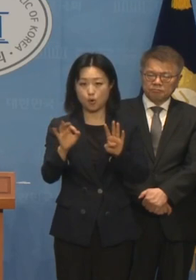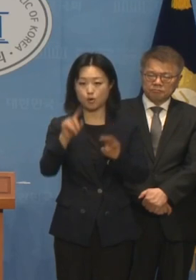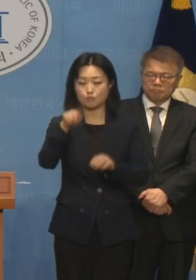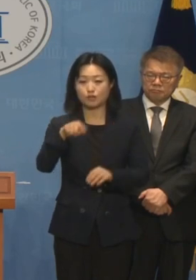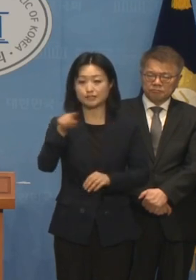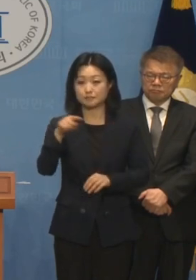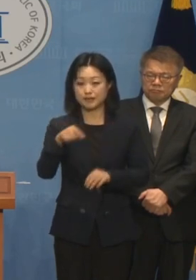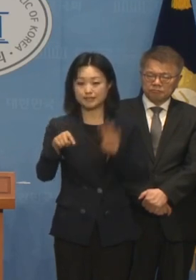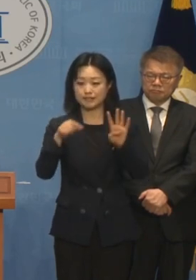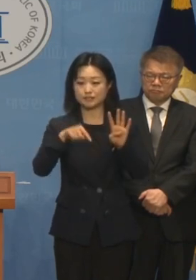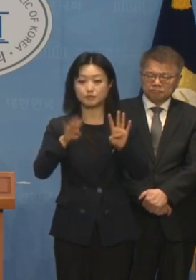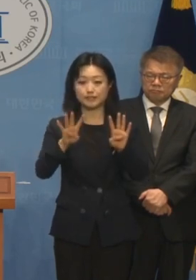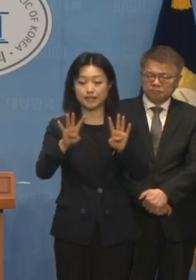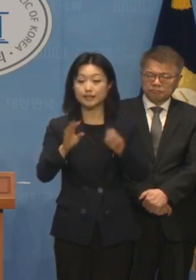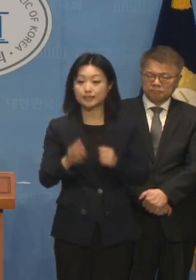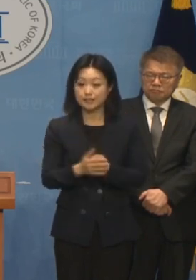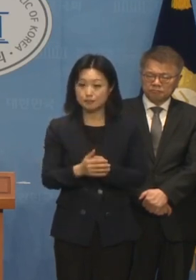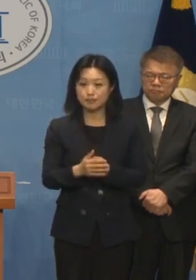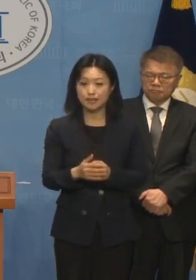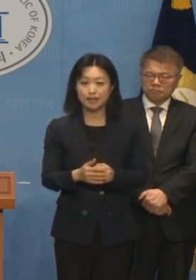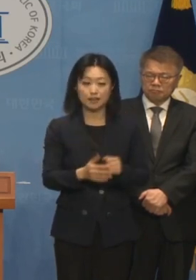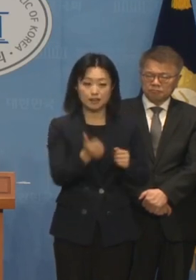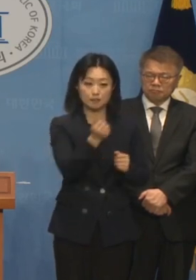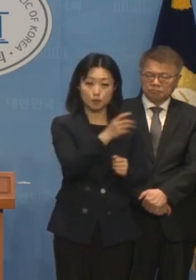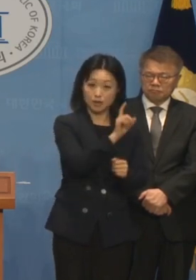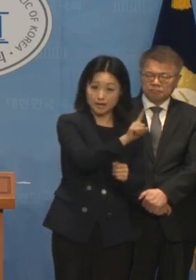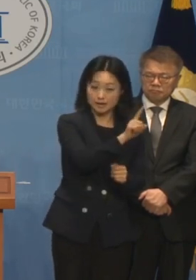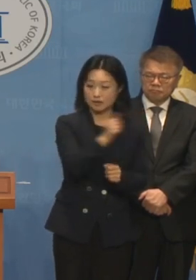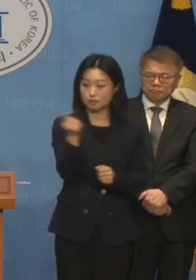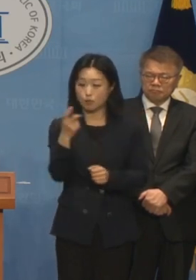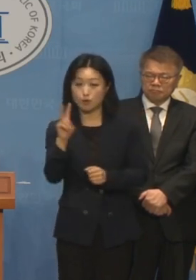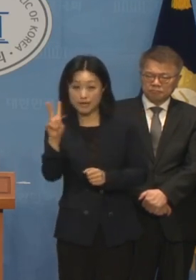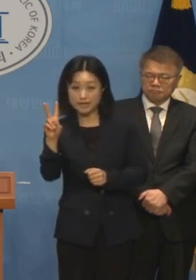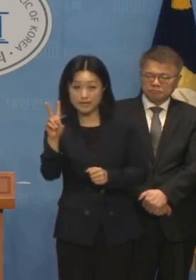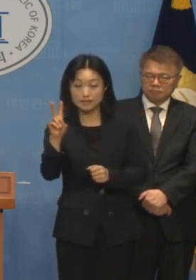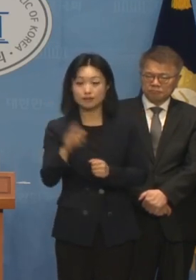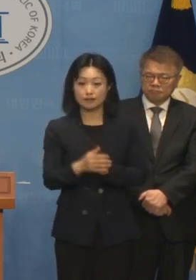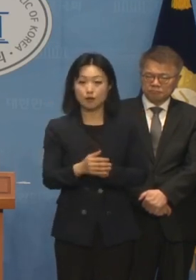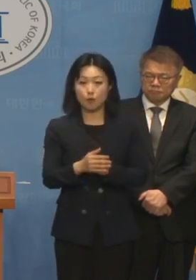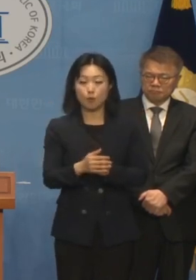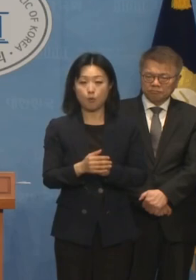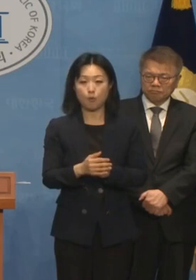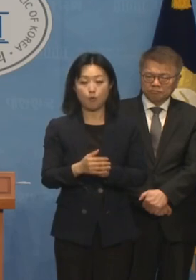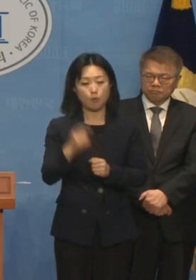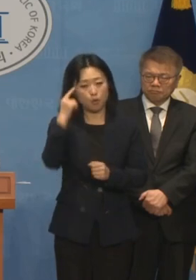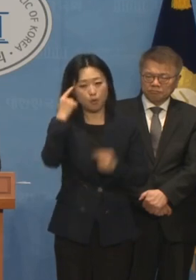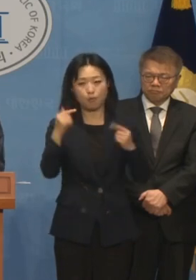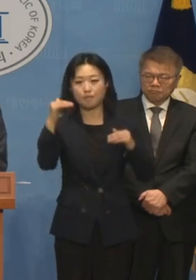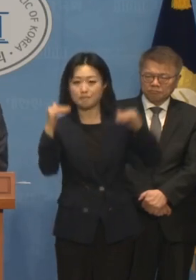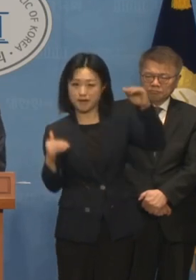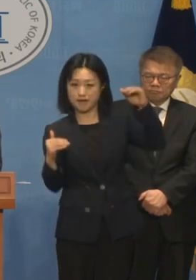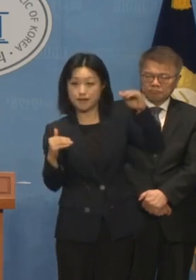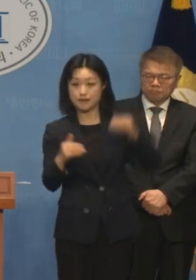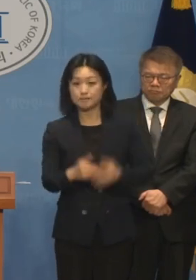4.4%포인트이기 때문에 두 대안의 차이는 오차 범위 밖이라고